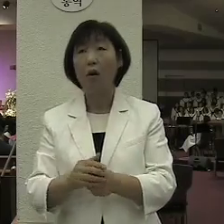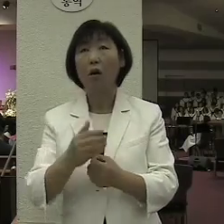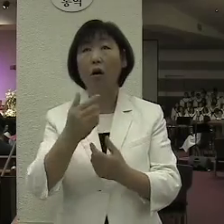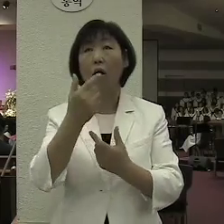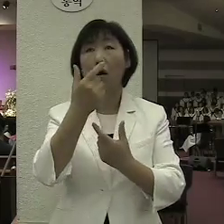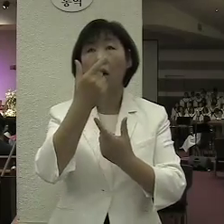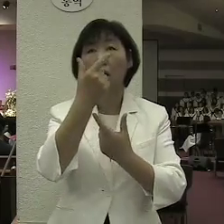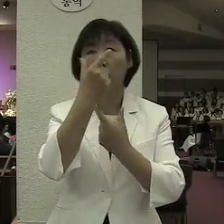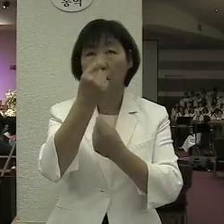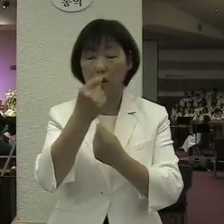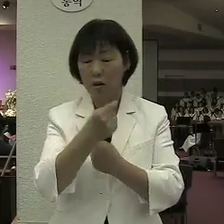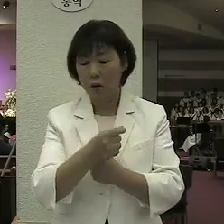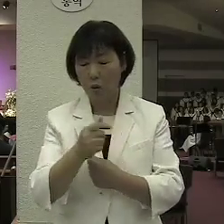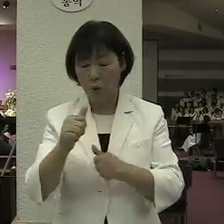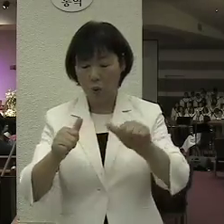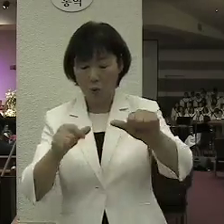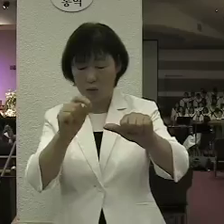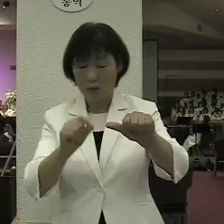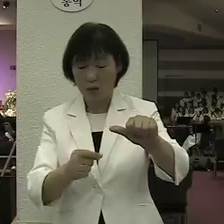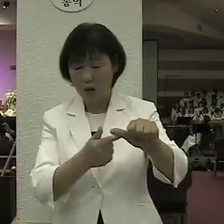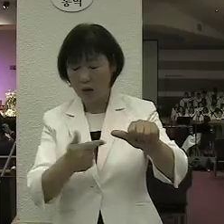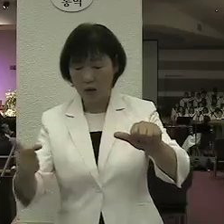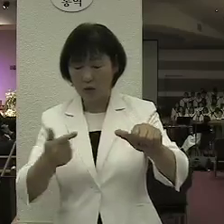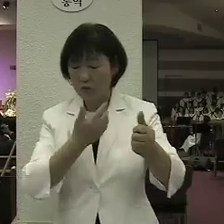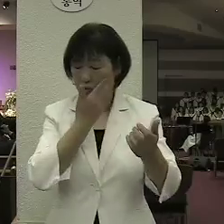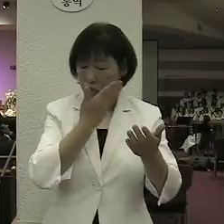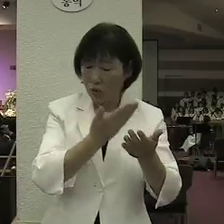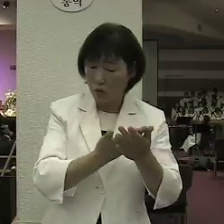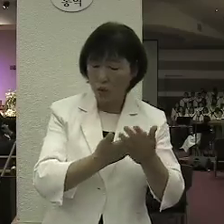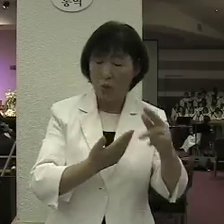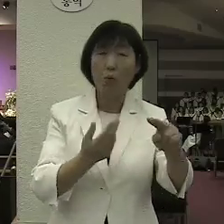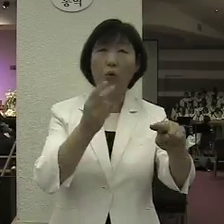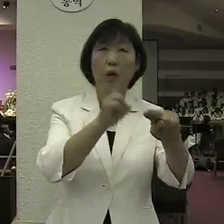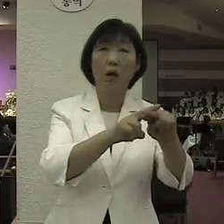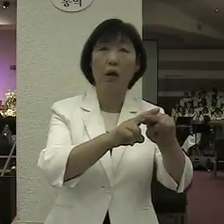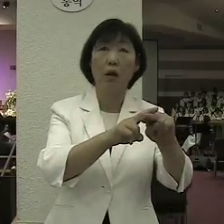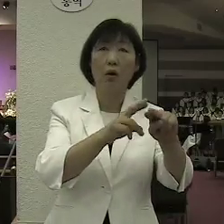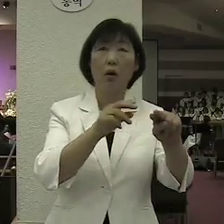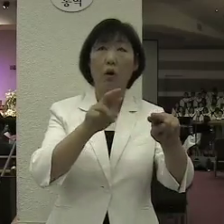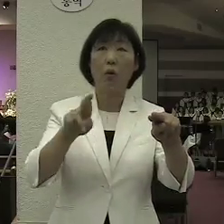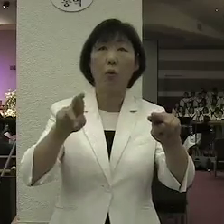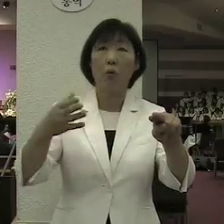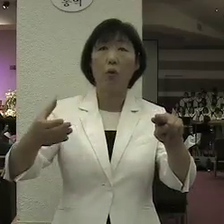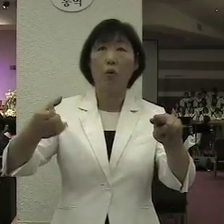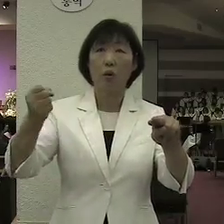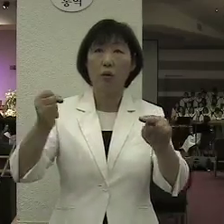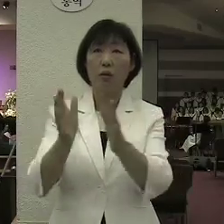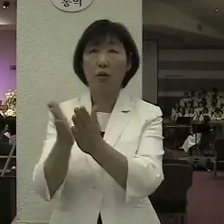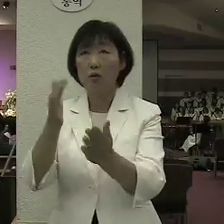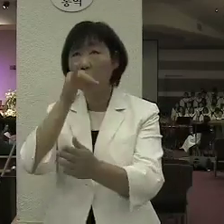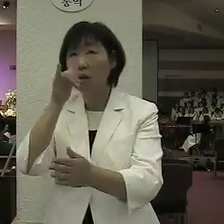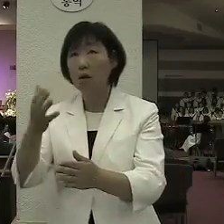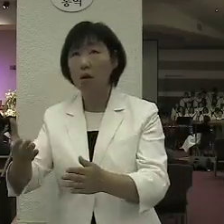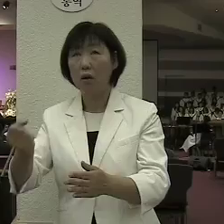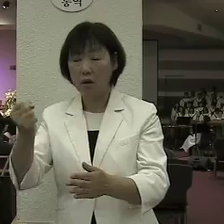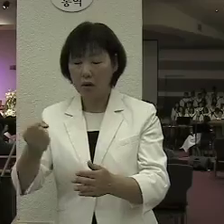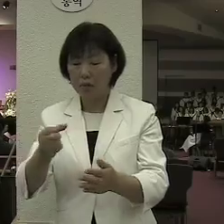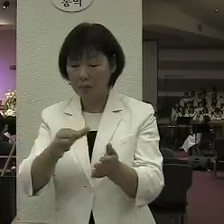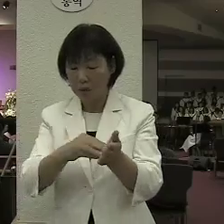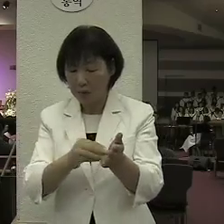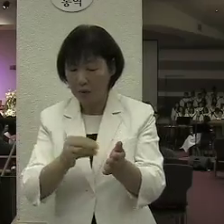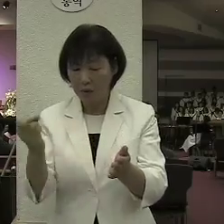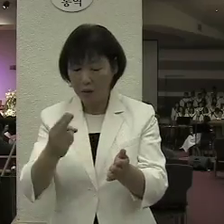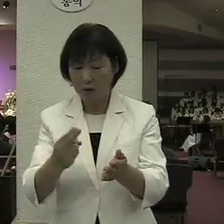이기었으니 이 책과 그 일곱인을 떼시리라 하더라. 이기셨기 때문에 떼실 수 있다는 것입니다. 인공한